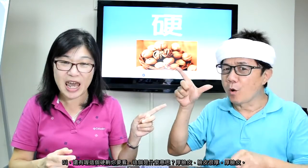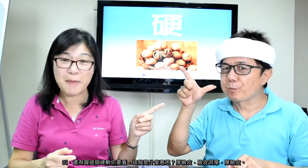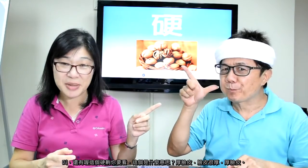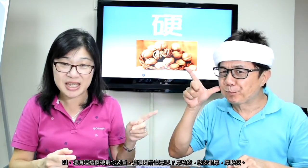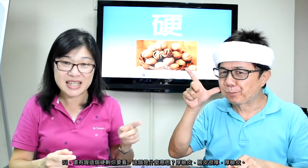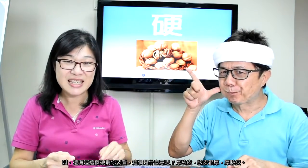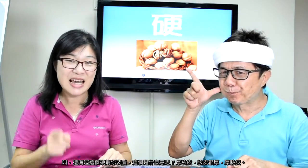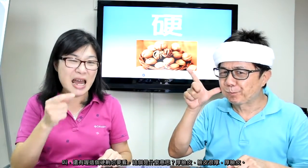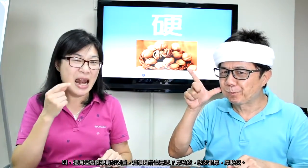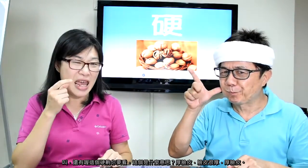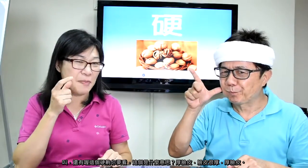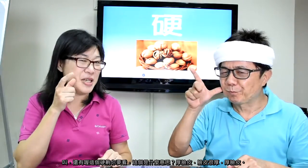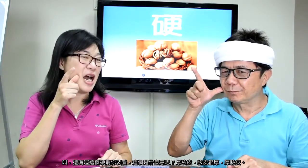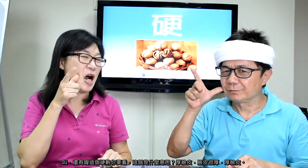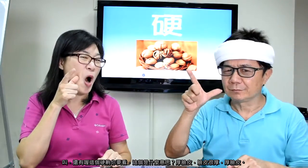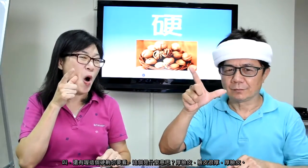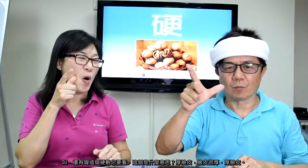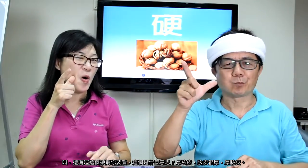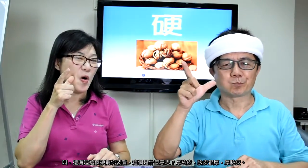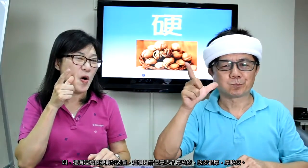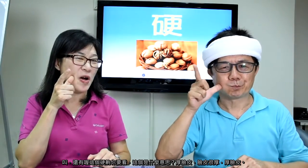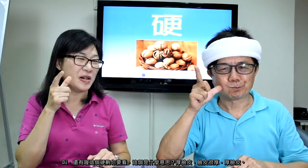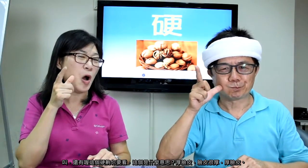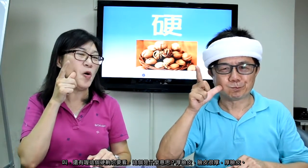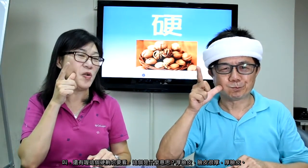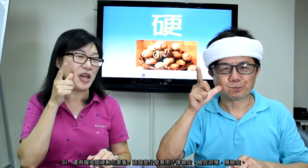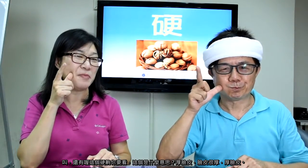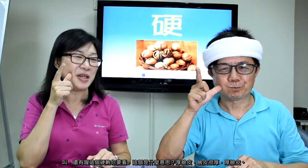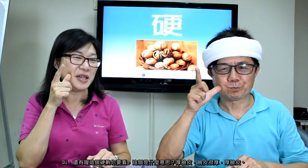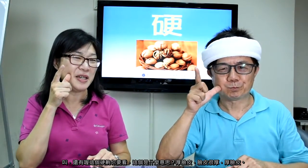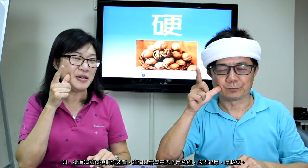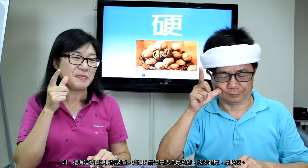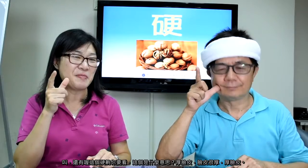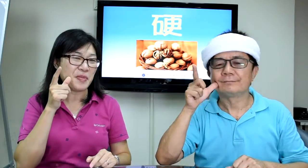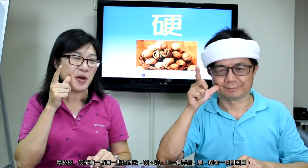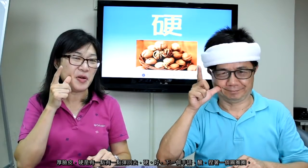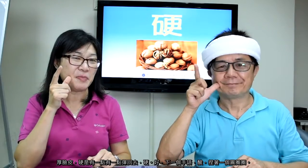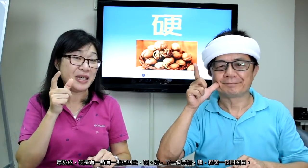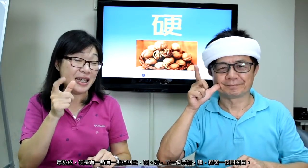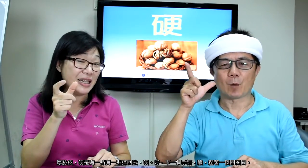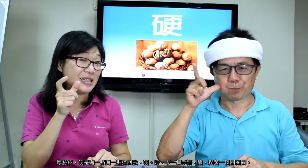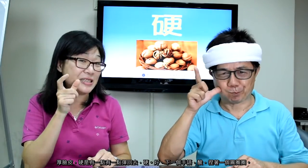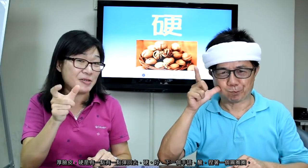脸皮，脸皮很厚，厚脸皮，厚脸皮。硬呢是有一